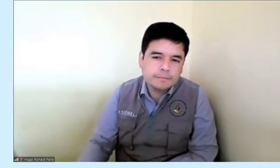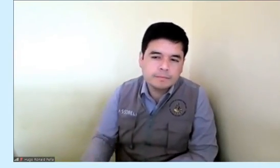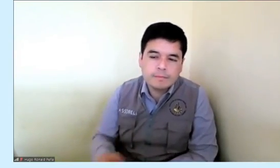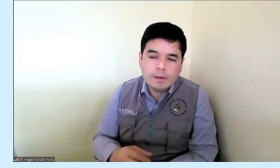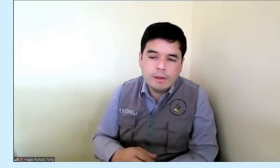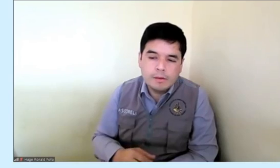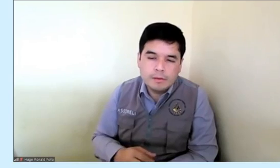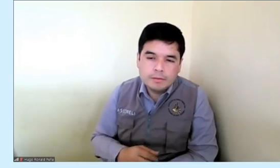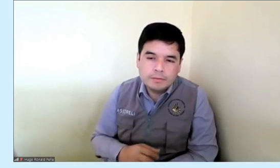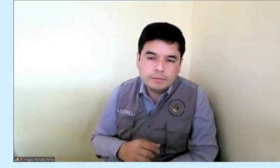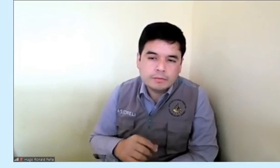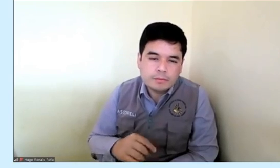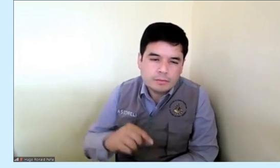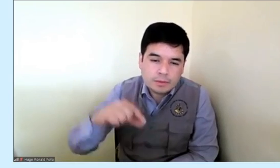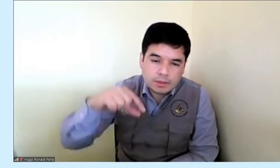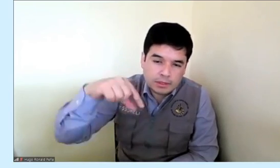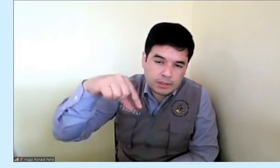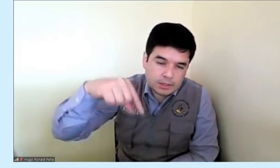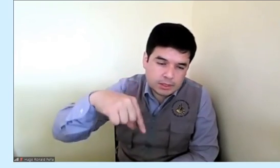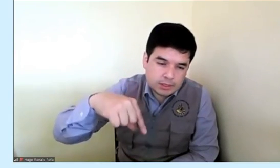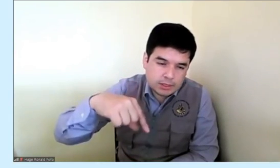Ahora la siguiente.